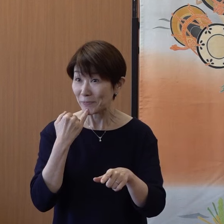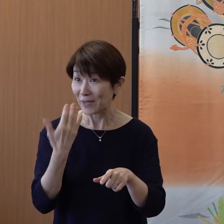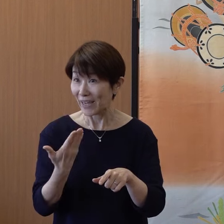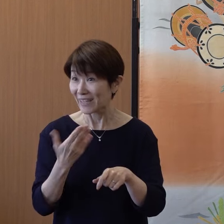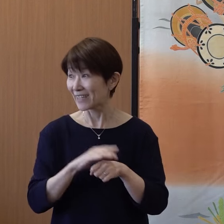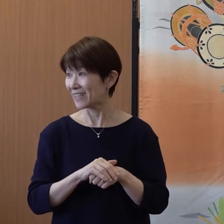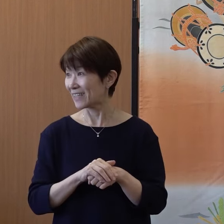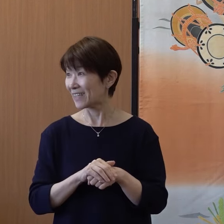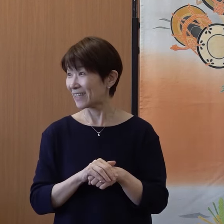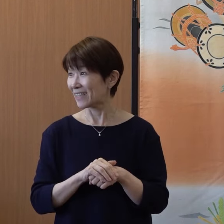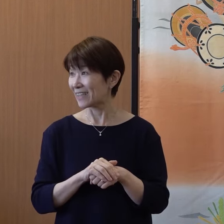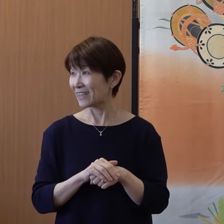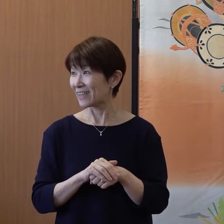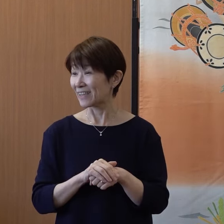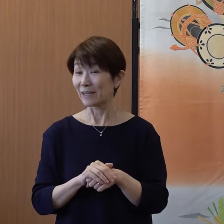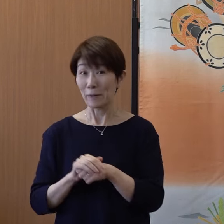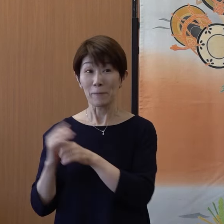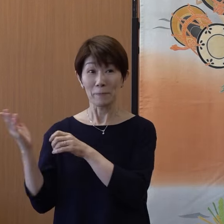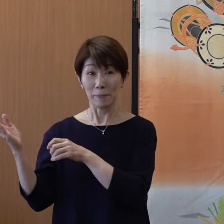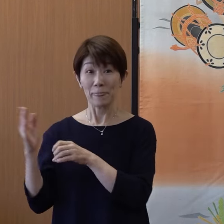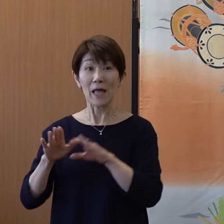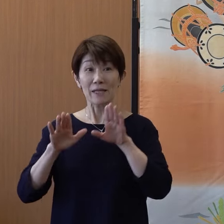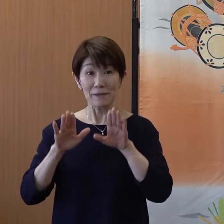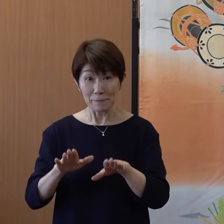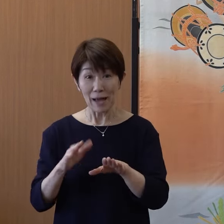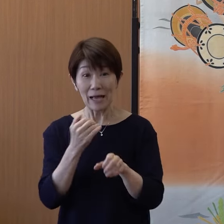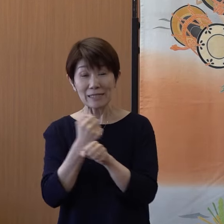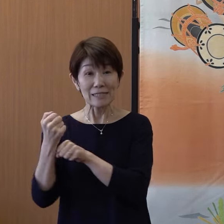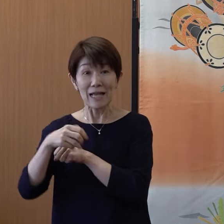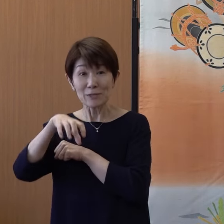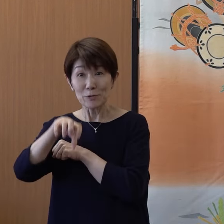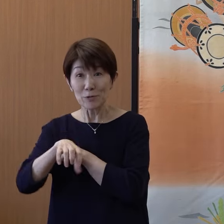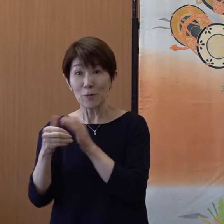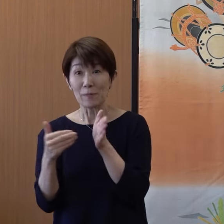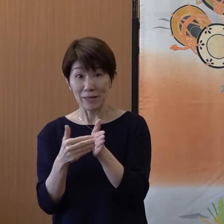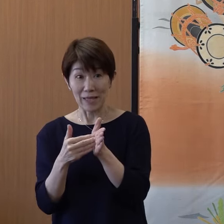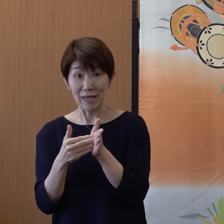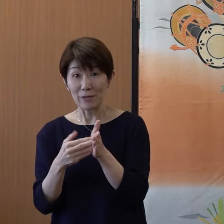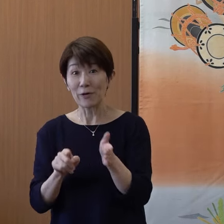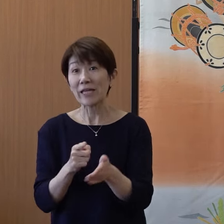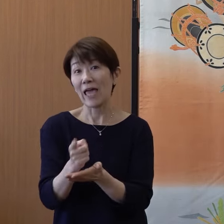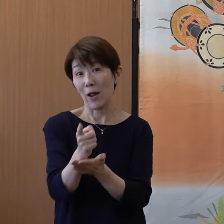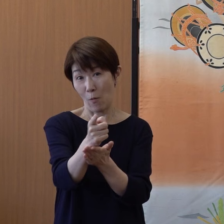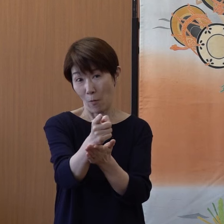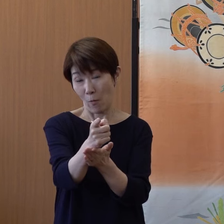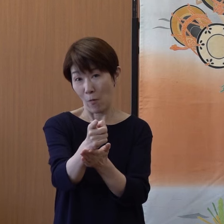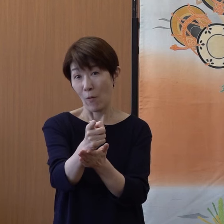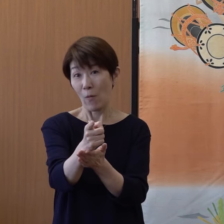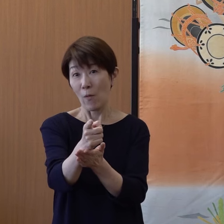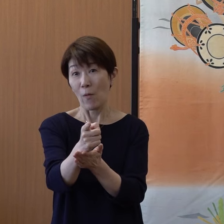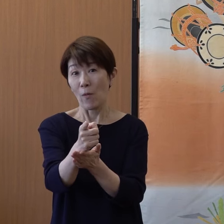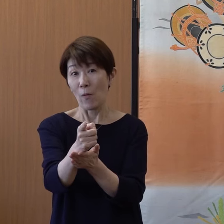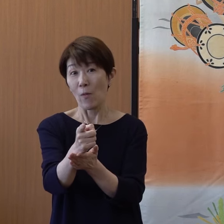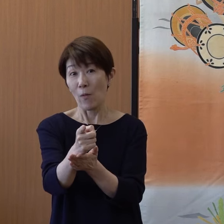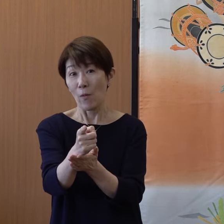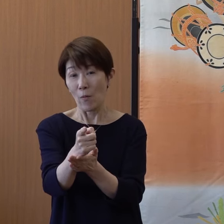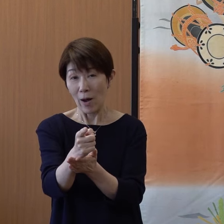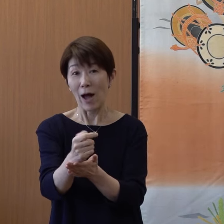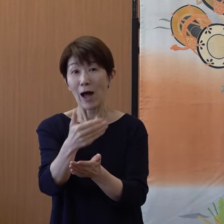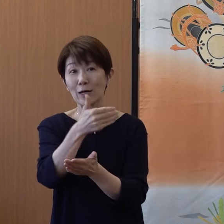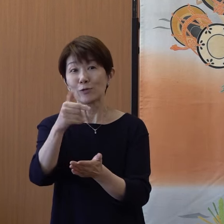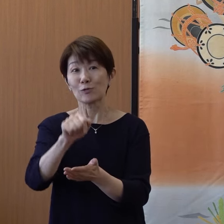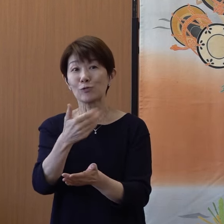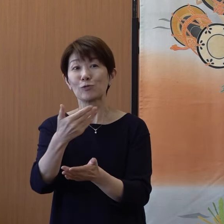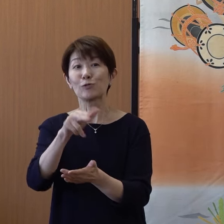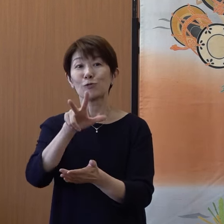まで。 今現在は避難所までの経路、 はいはい、避難所までの経路、 経路はもう Google マップ上で確認